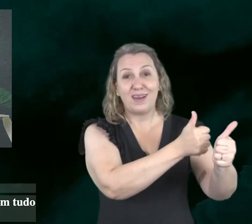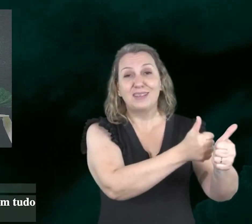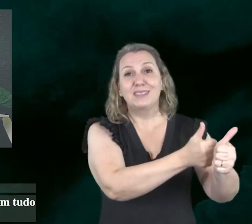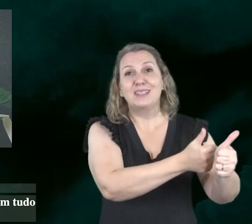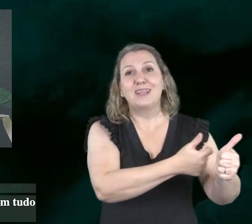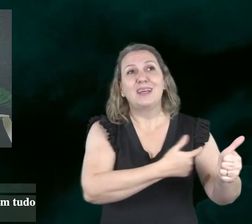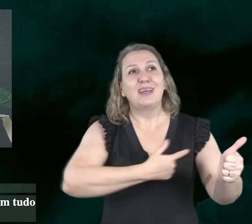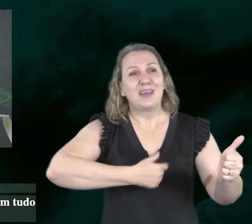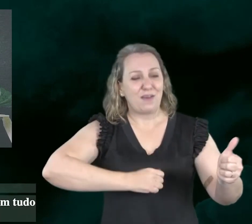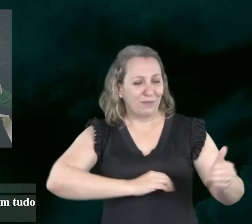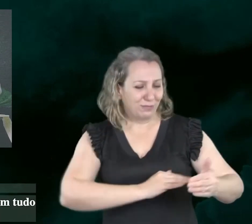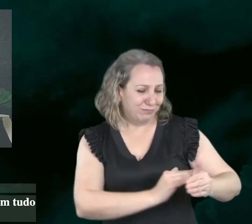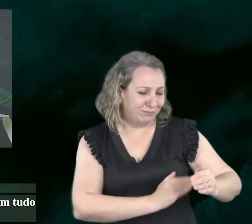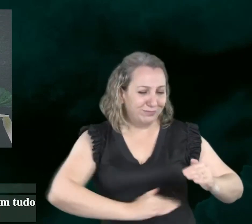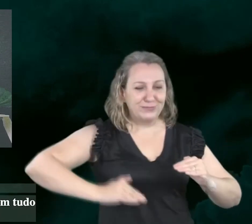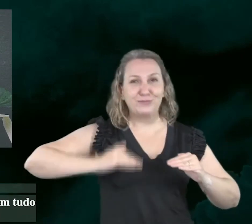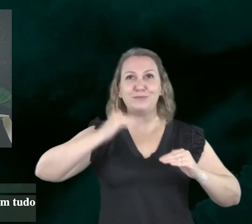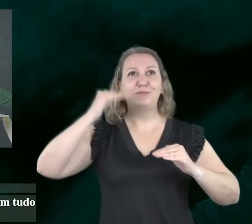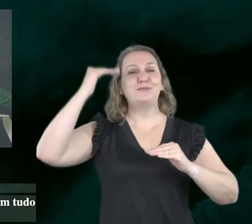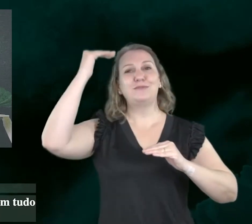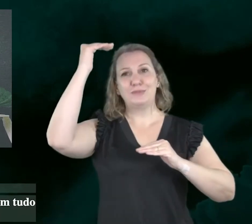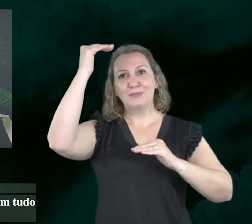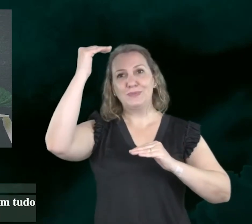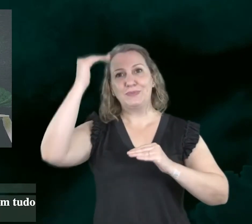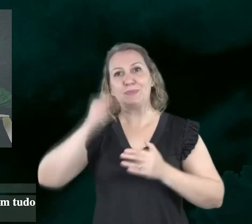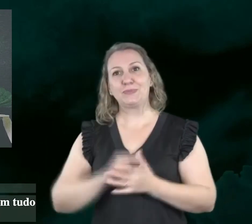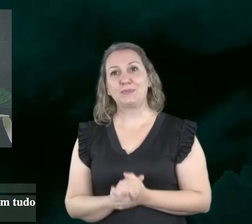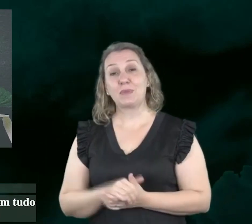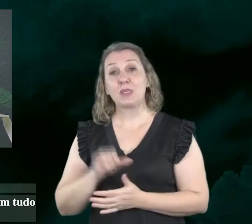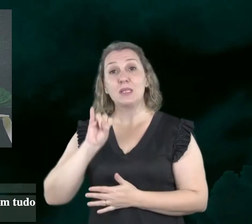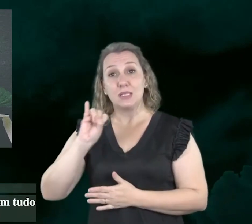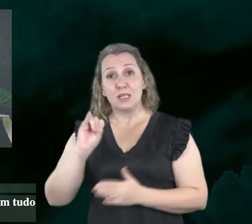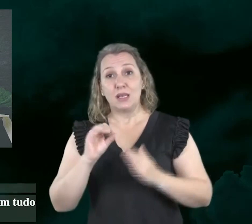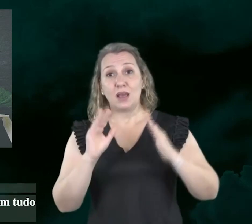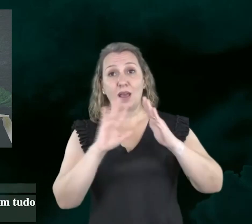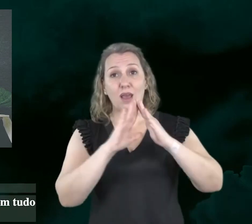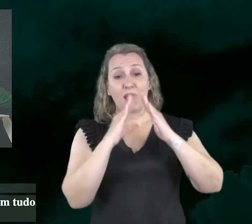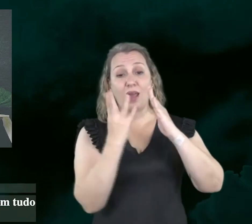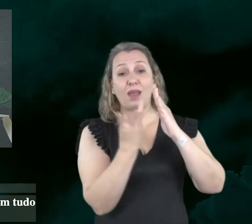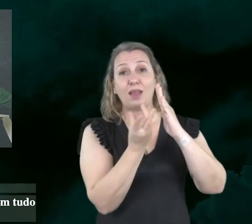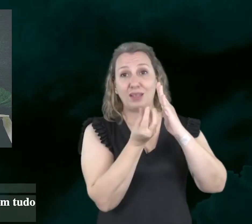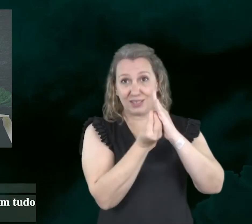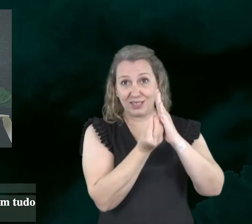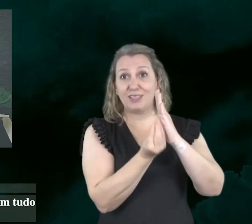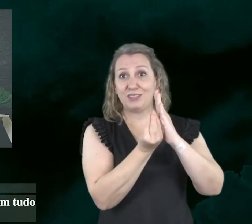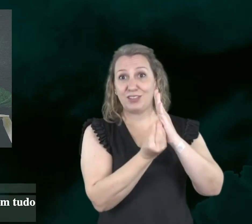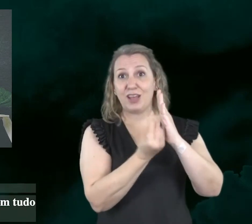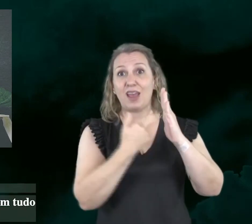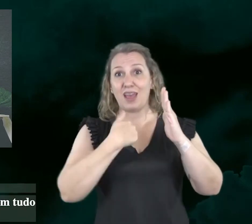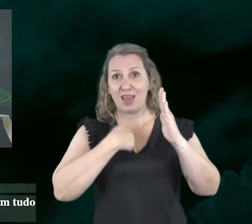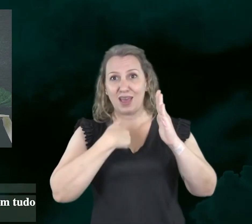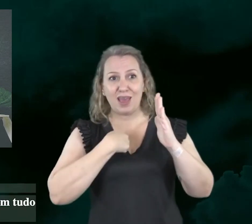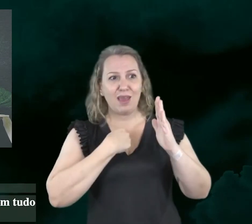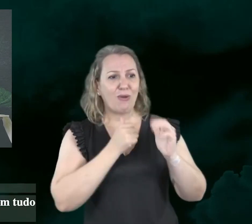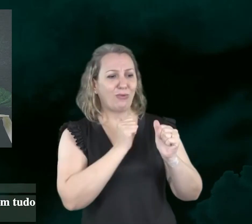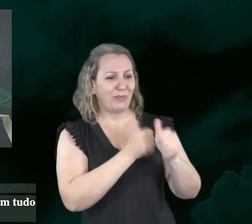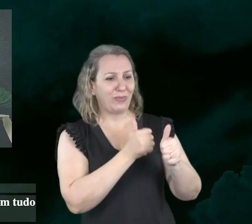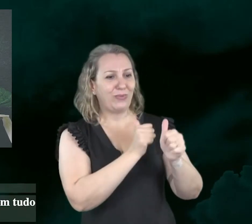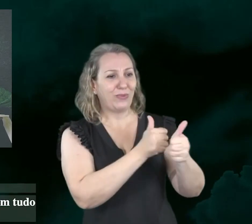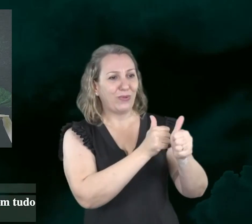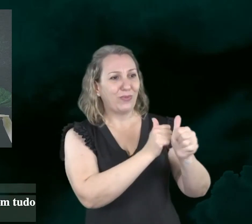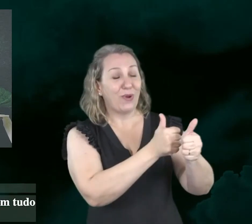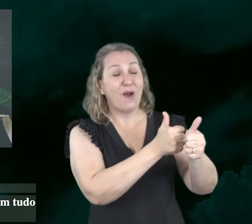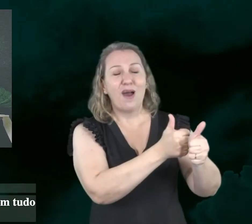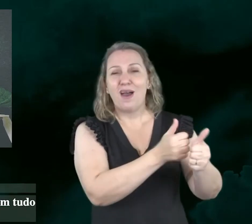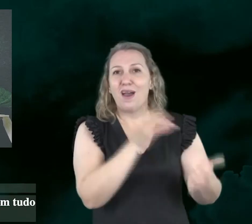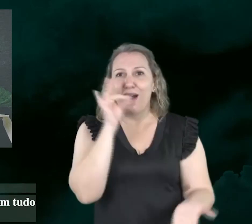dizer, nós precisamos seguir a vida da igreja, é para seguir a verdade em amor.